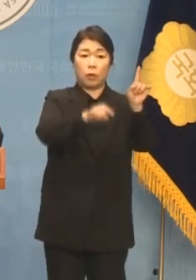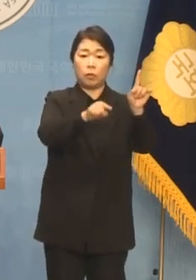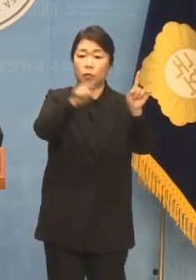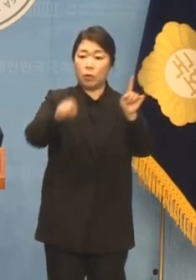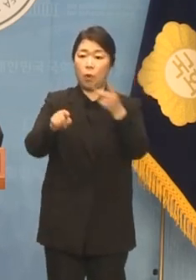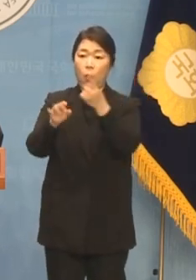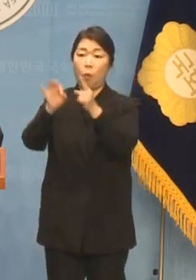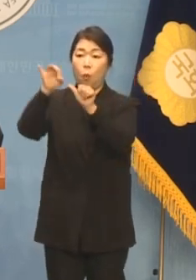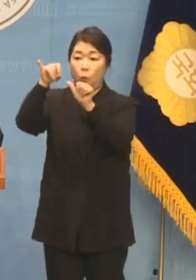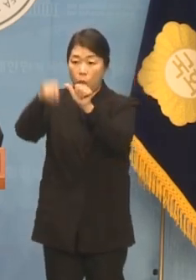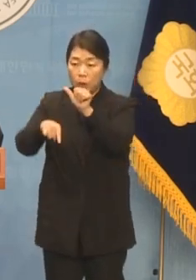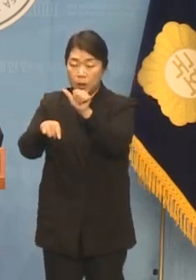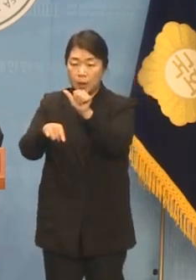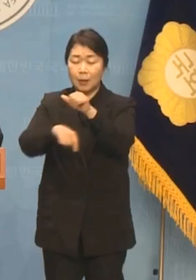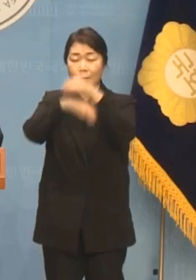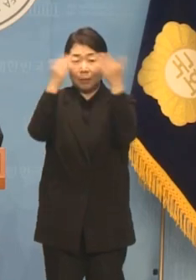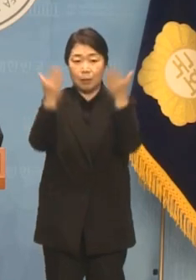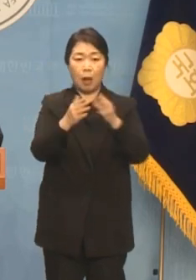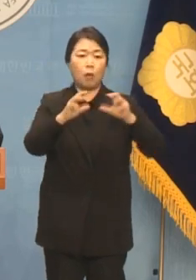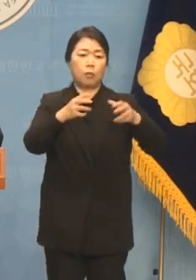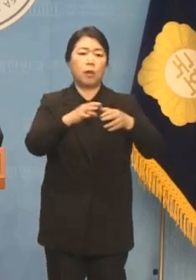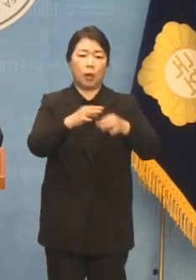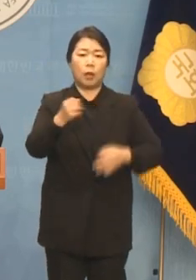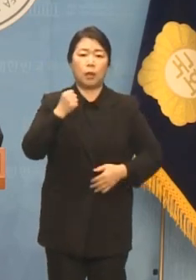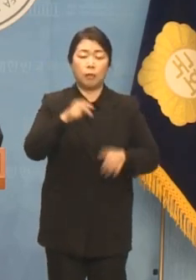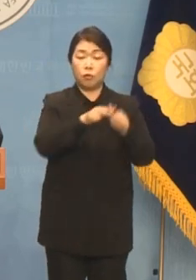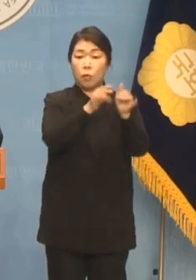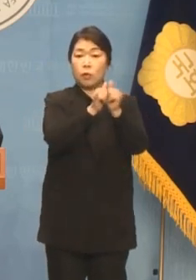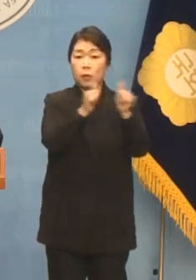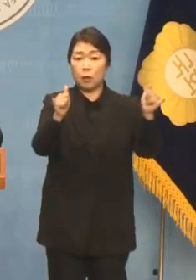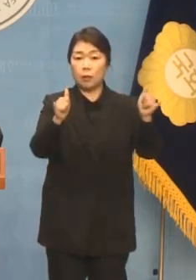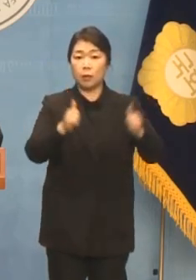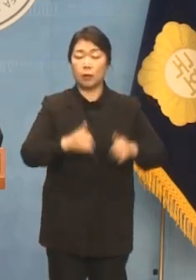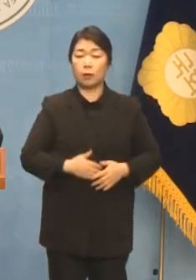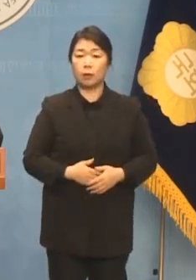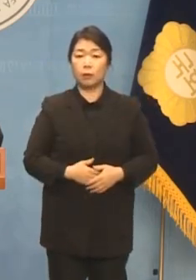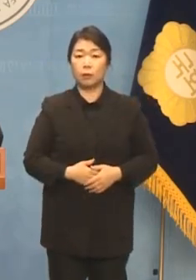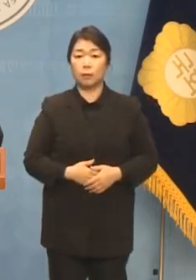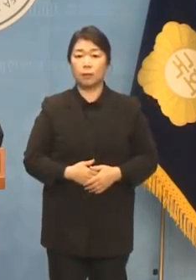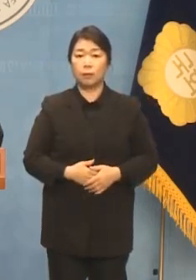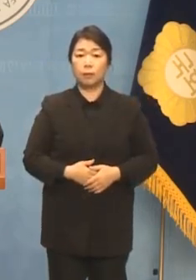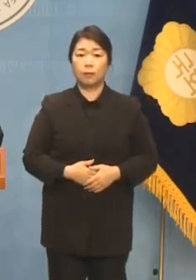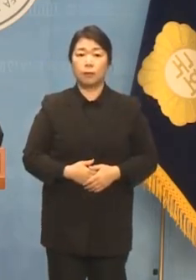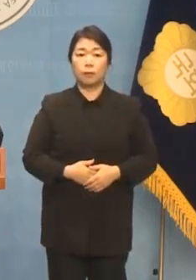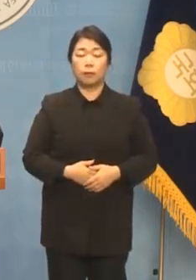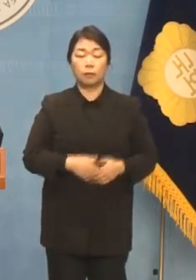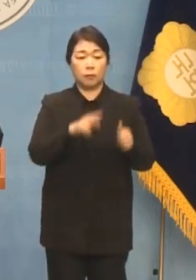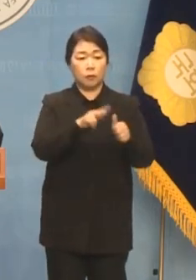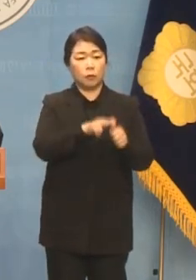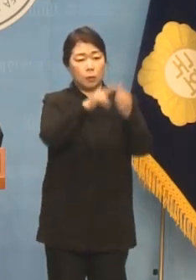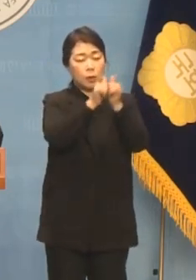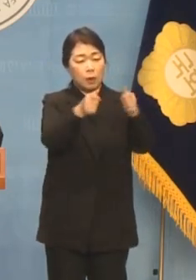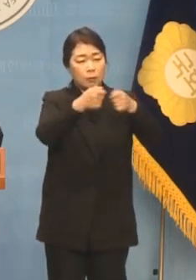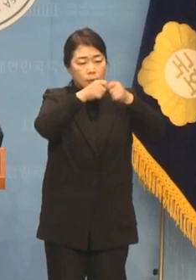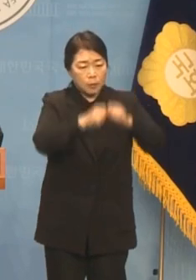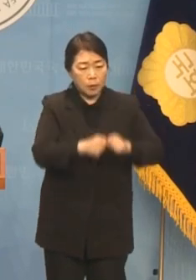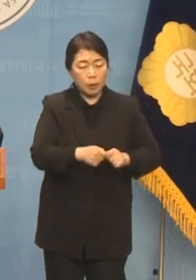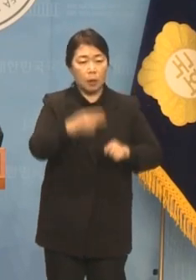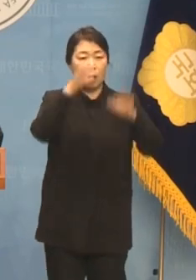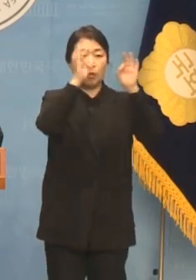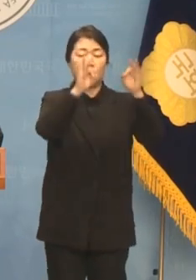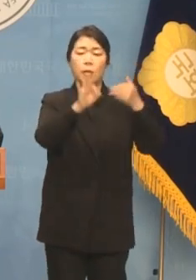5위까지 모두 국민의 보 드 후보의 면면을 보면